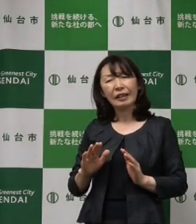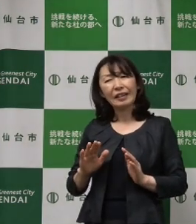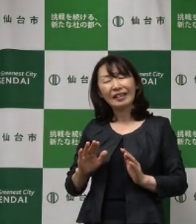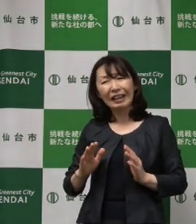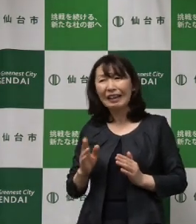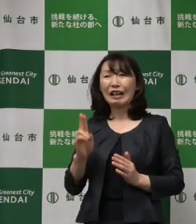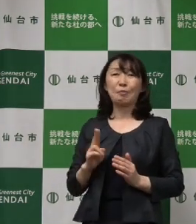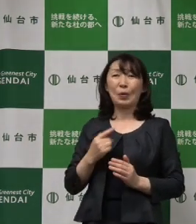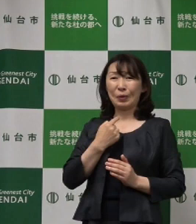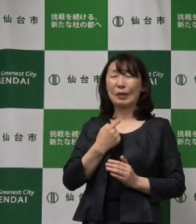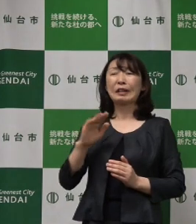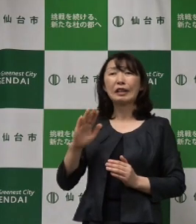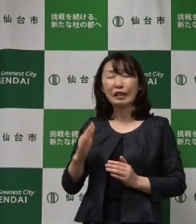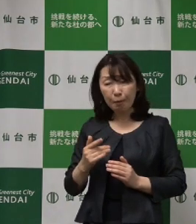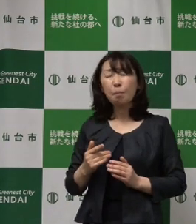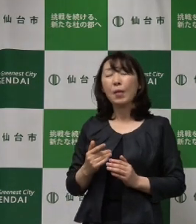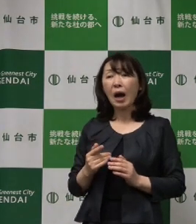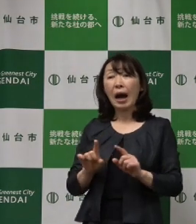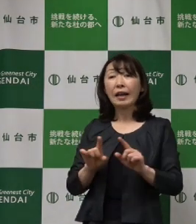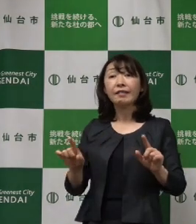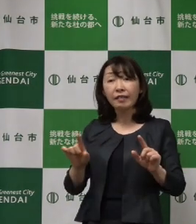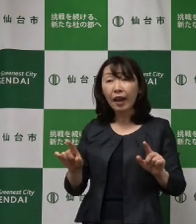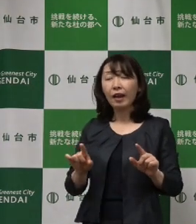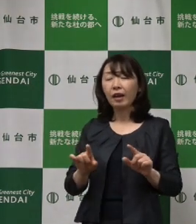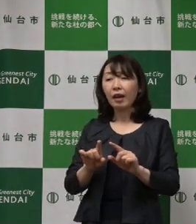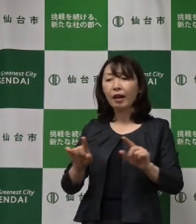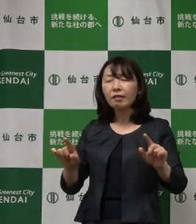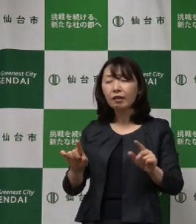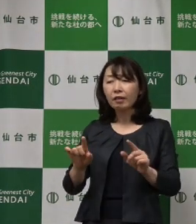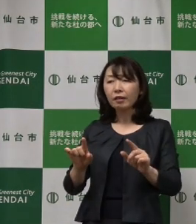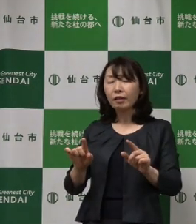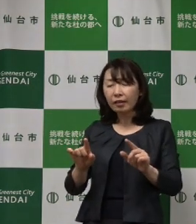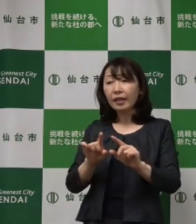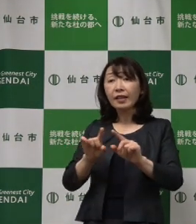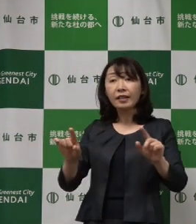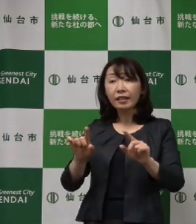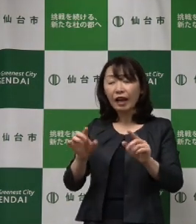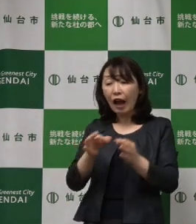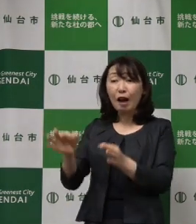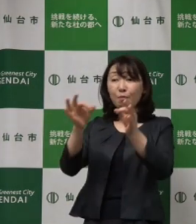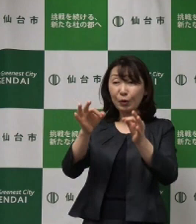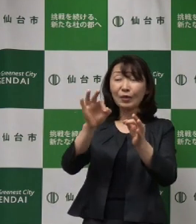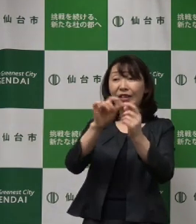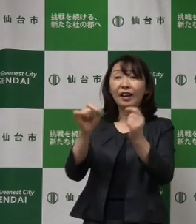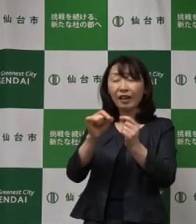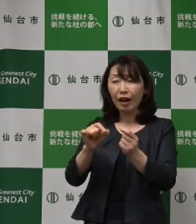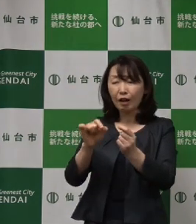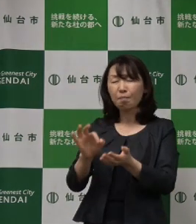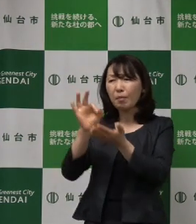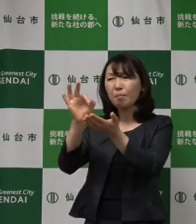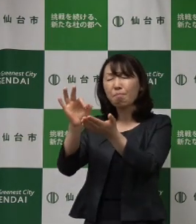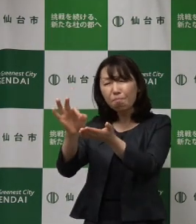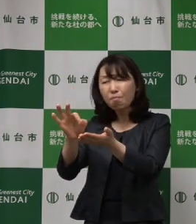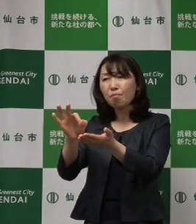度診療報酬としては入っているという、入っていくという認識です。 そア